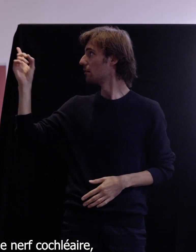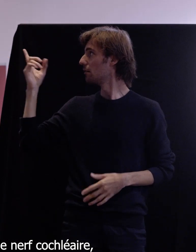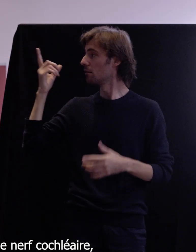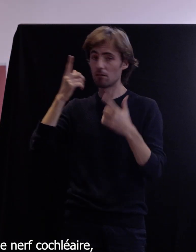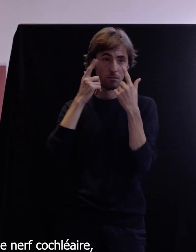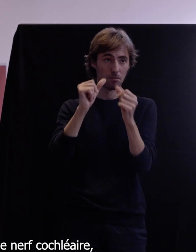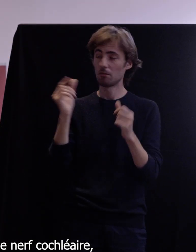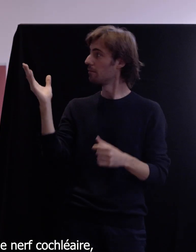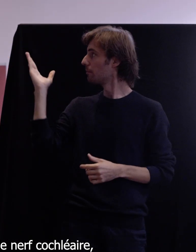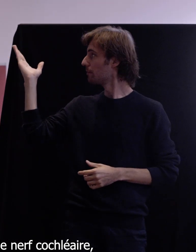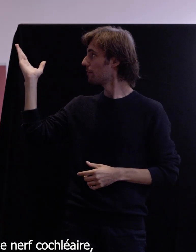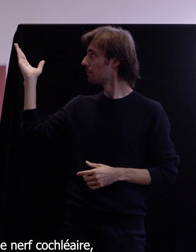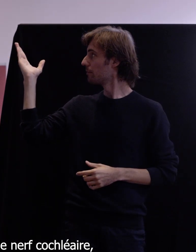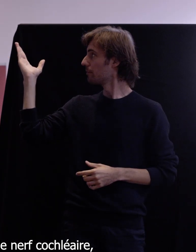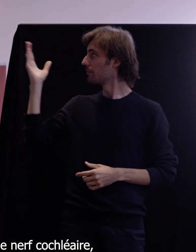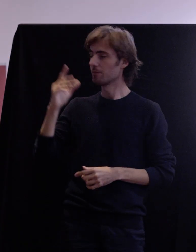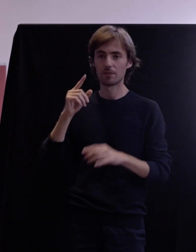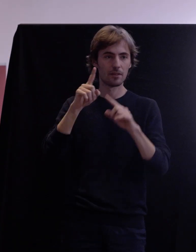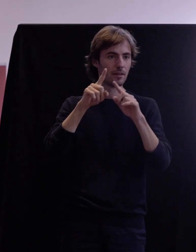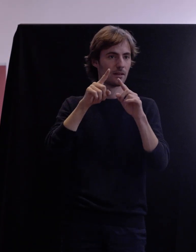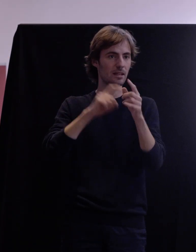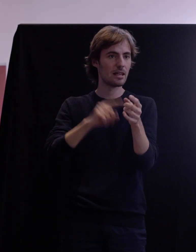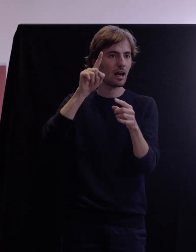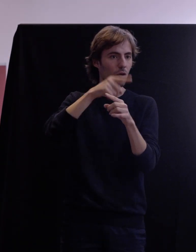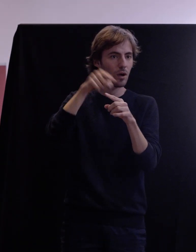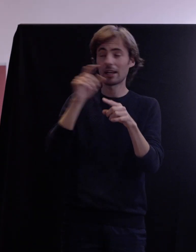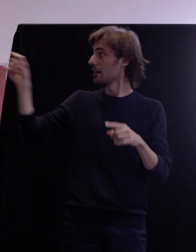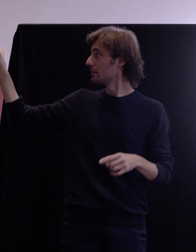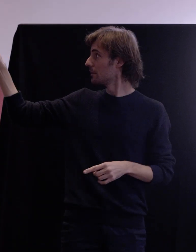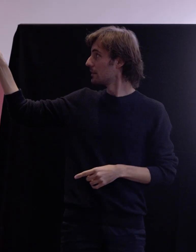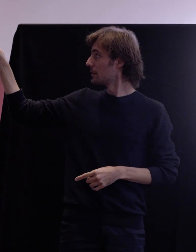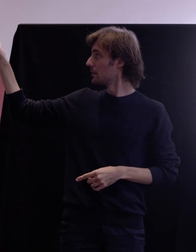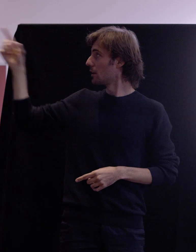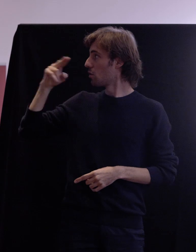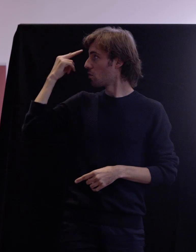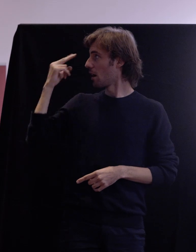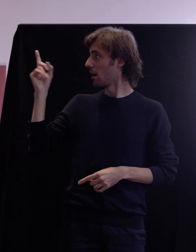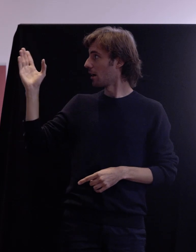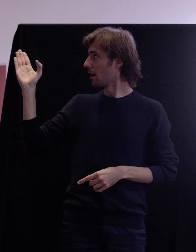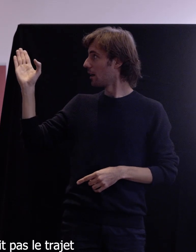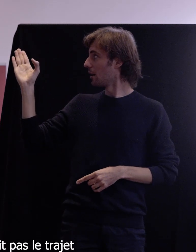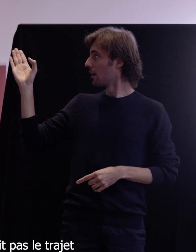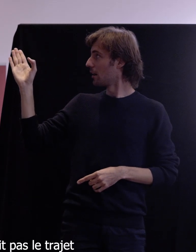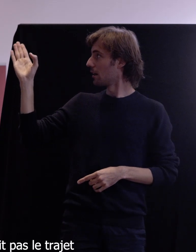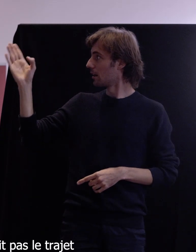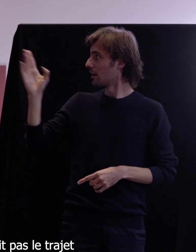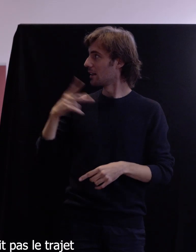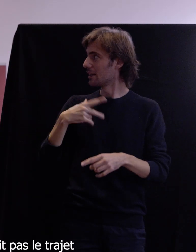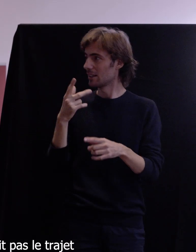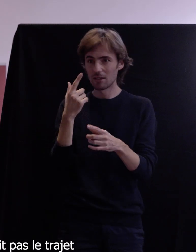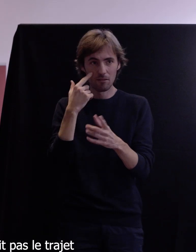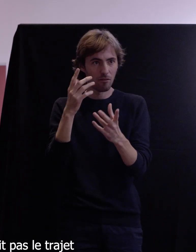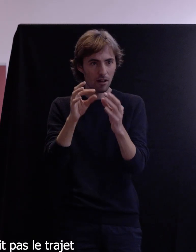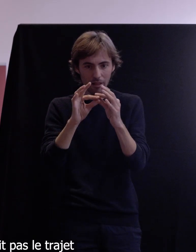sur ça, le nerf cochléaire, il est là. C'est ce noir. Et puis là, vous voyez, chez un patient, en fait, on ne voit pas le